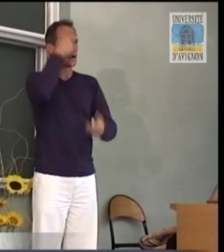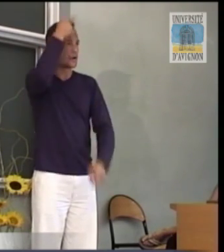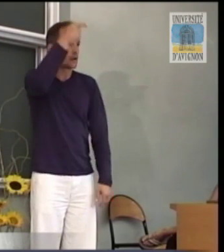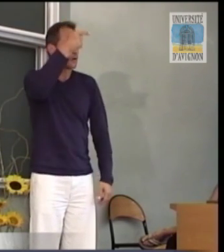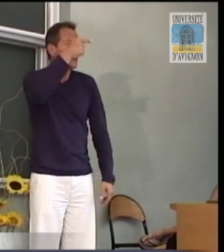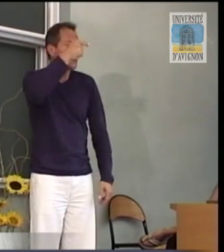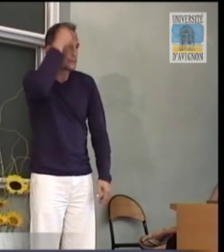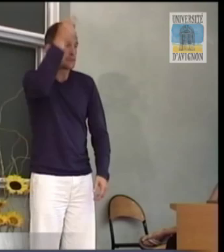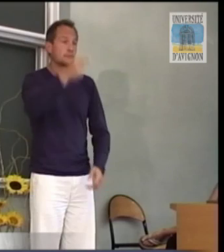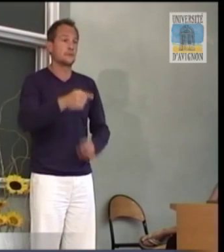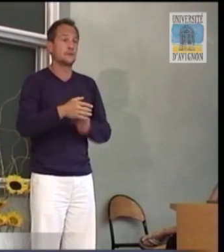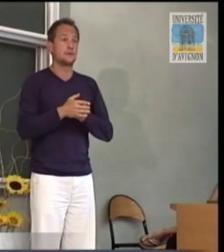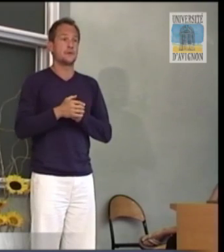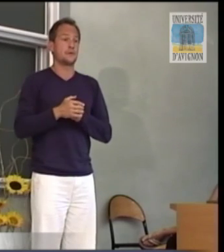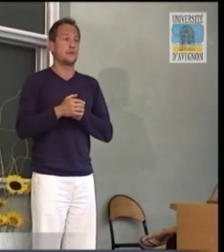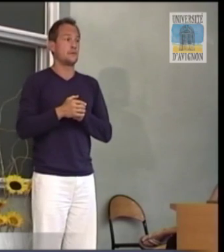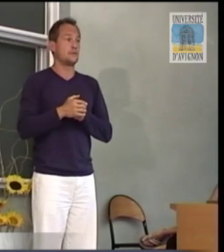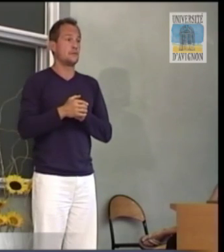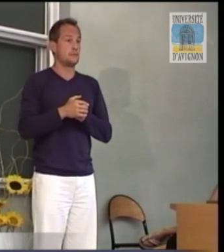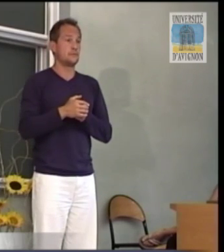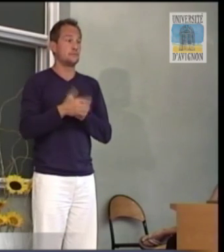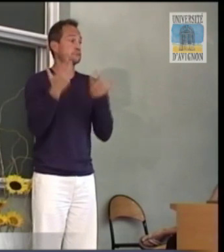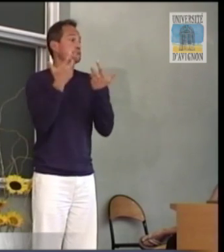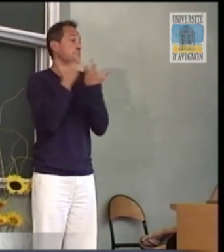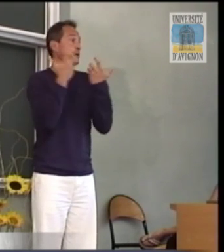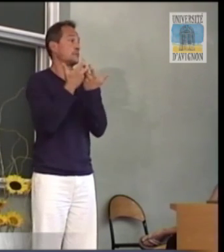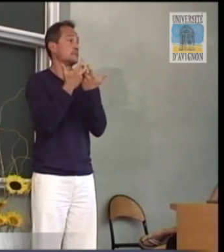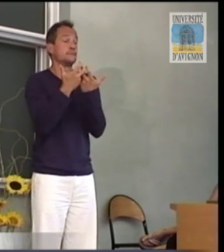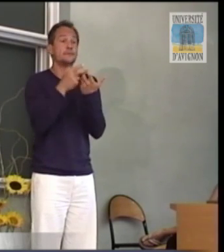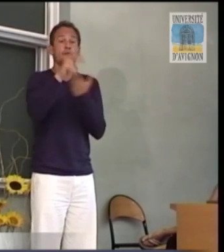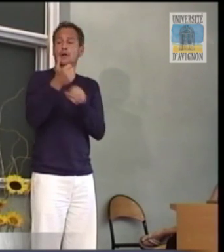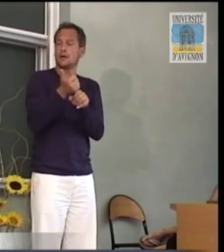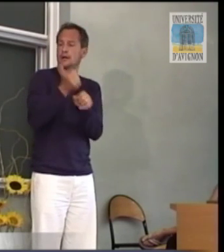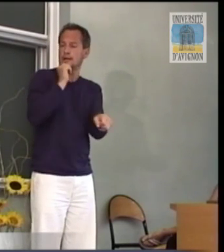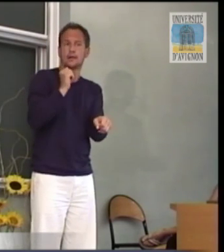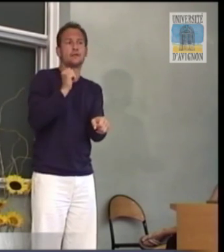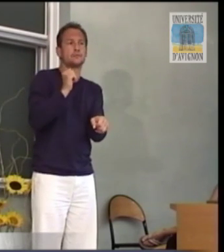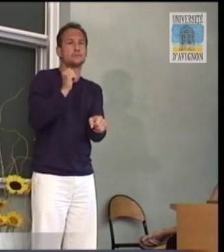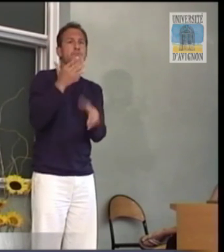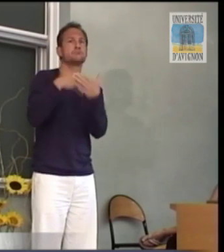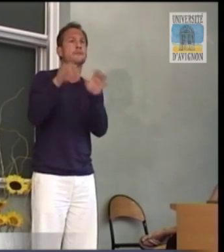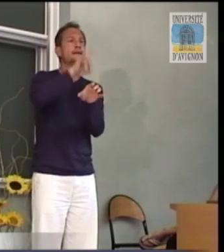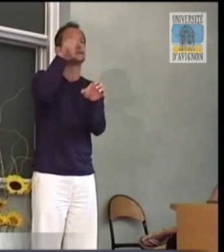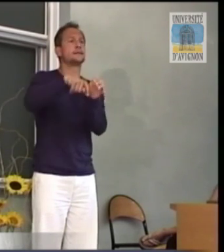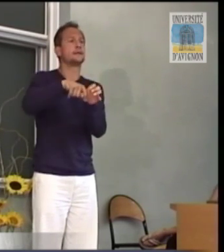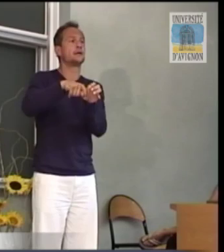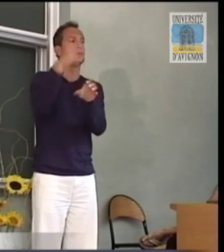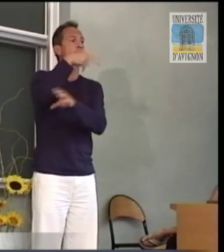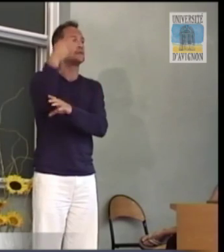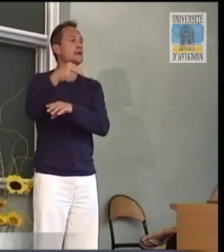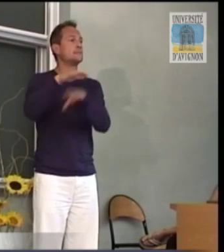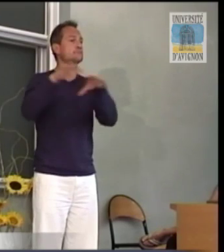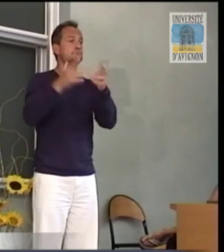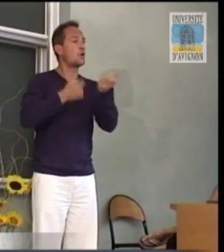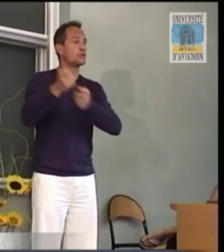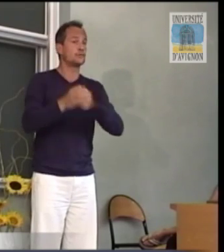intellectuel. Moi, je connais des comédiens, et j'en ai parlé l'année dernière au Syndicat national des metteurs en scène, parce qu'ils m'interrogeaient